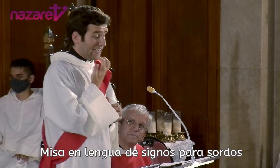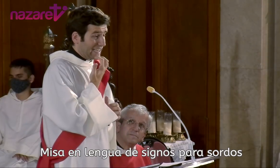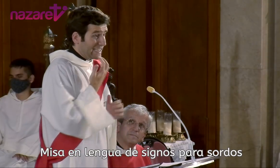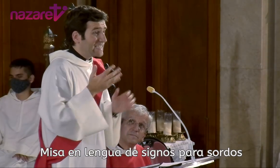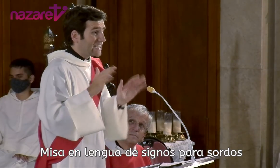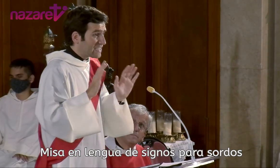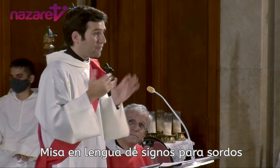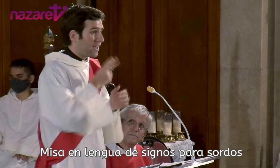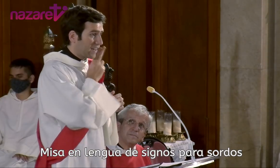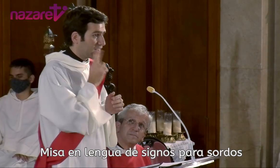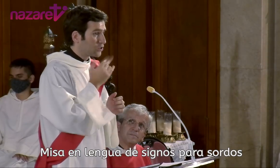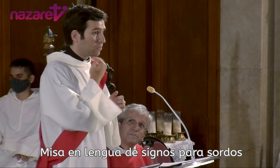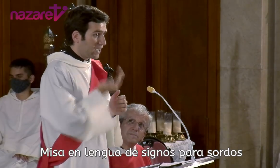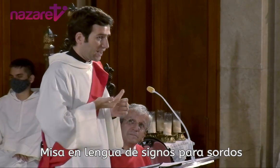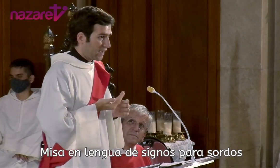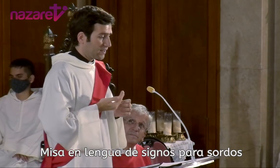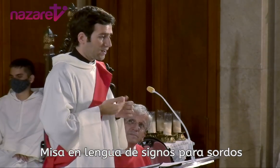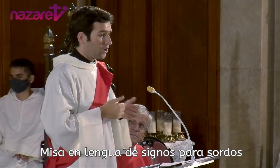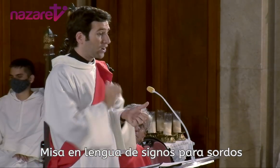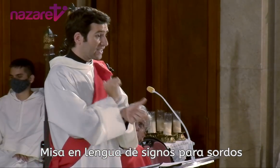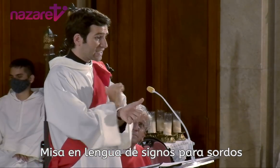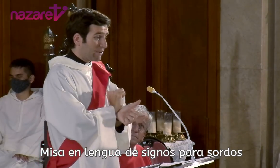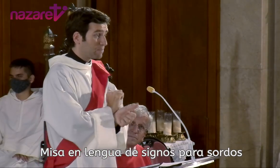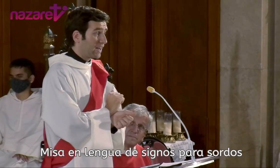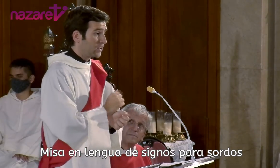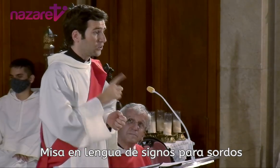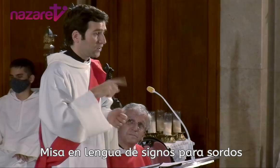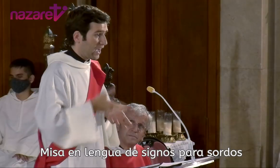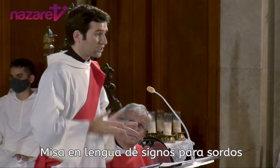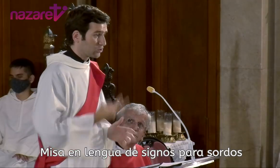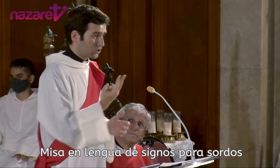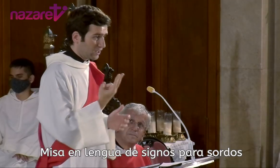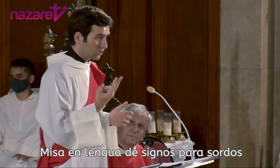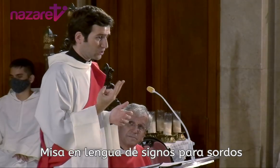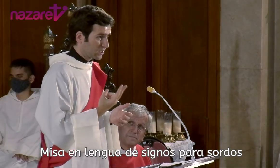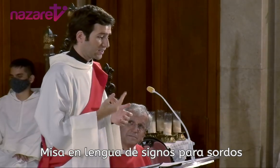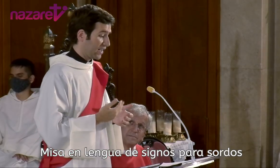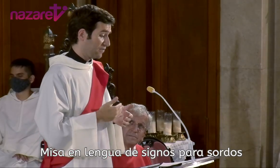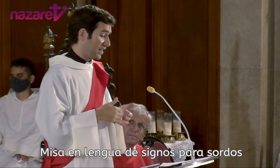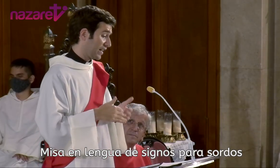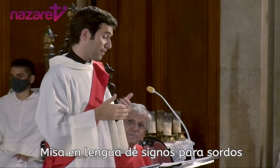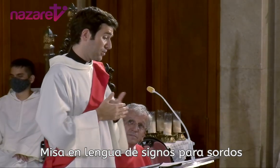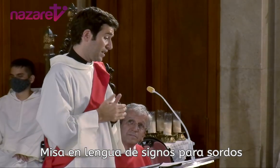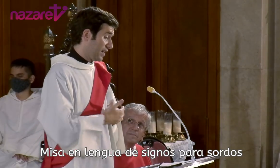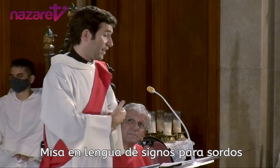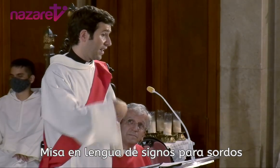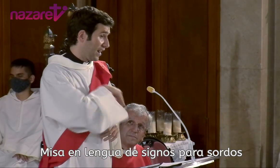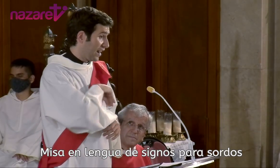¿y si esa madre supiera lo que les estaba esperando a sus dos hijos, que al fin y al cabo era la